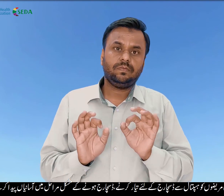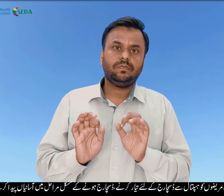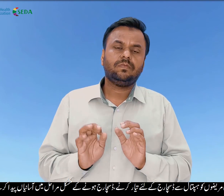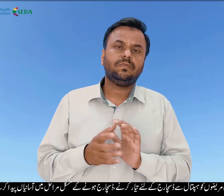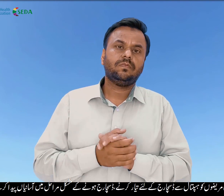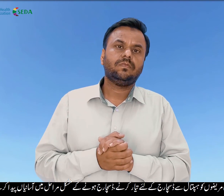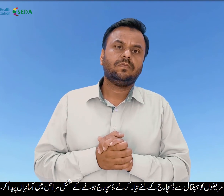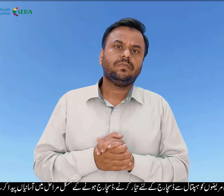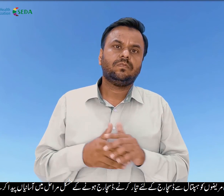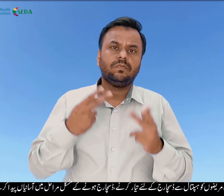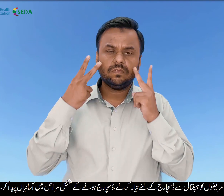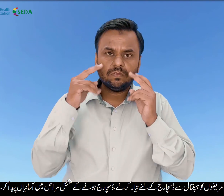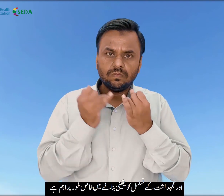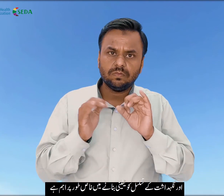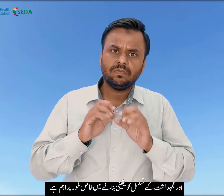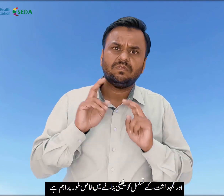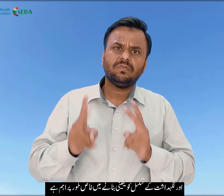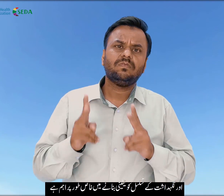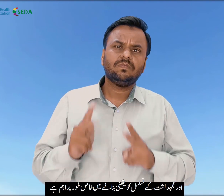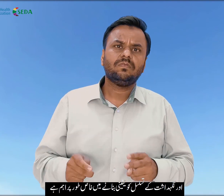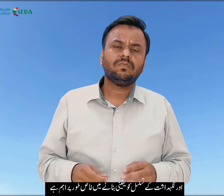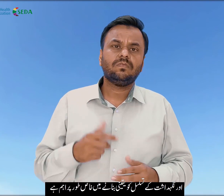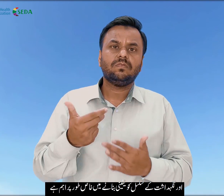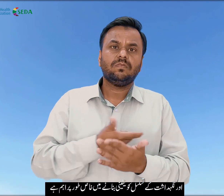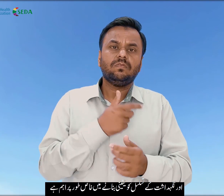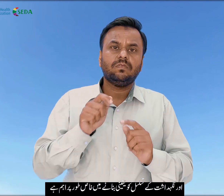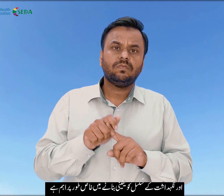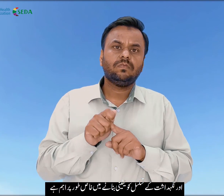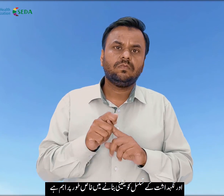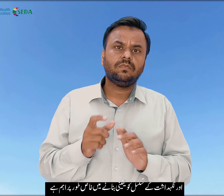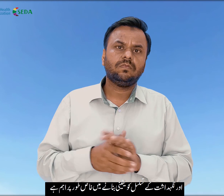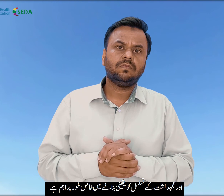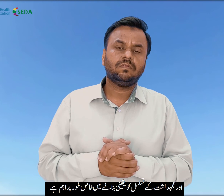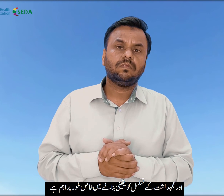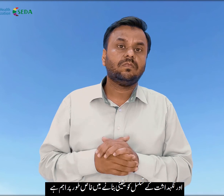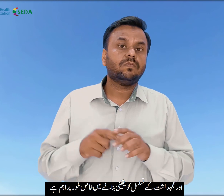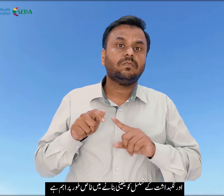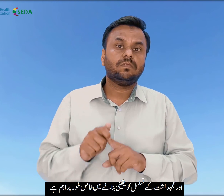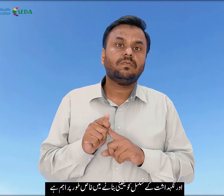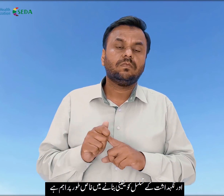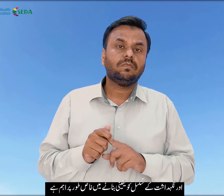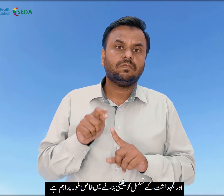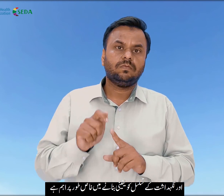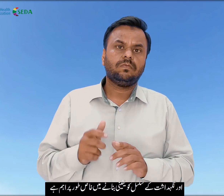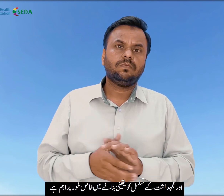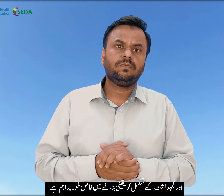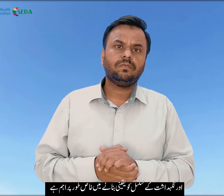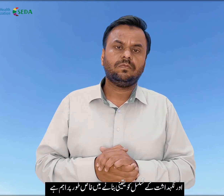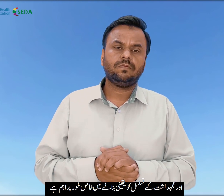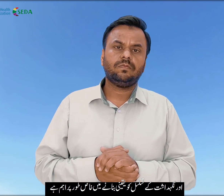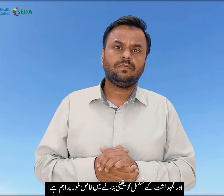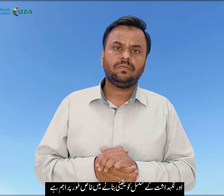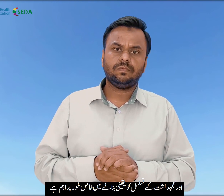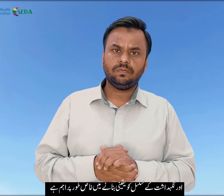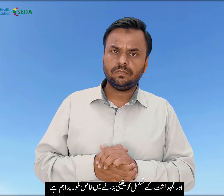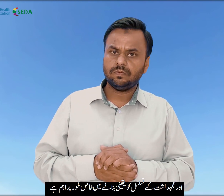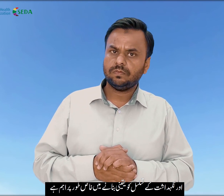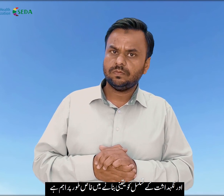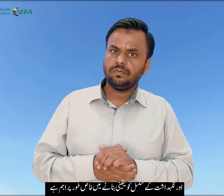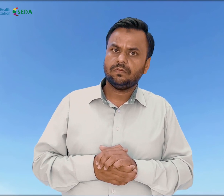پیدا کرنے اور نگہداشت کے تسلسل کو یقینی بنانے میں خاص طور پر اہم ہے۔